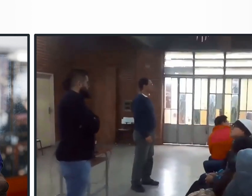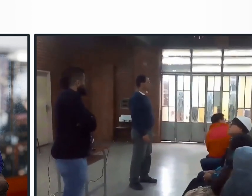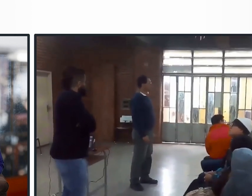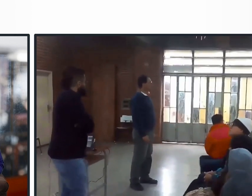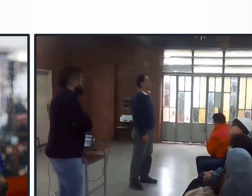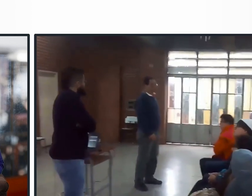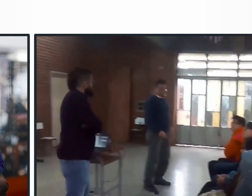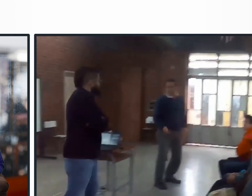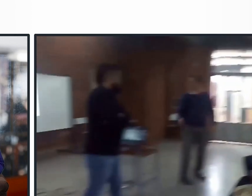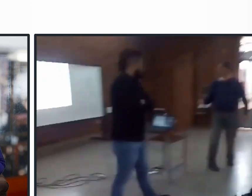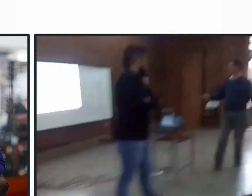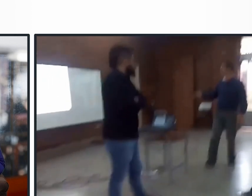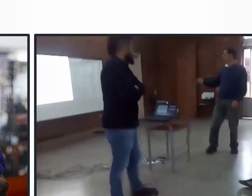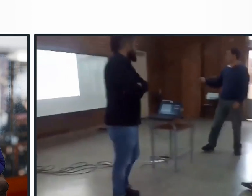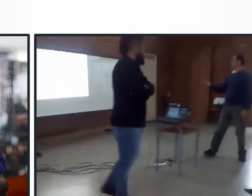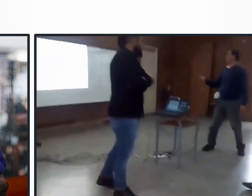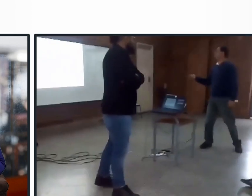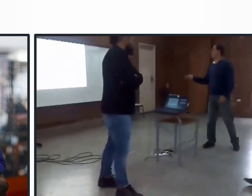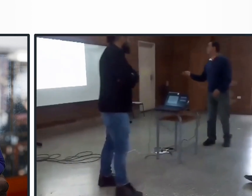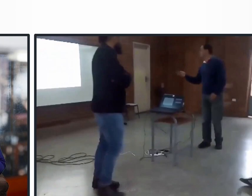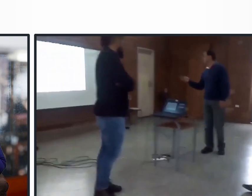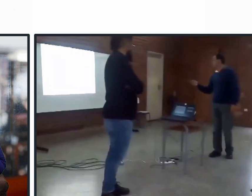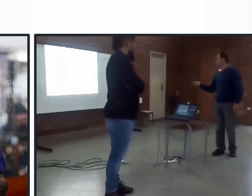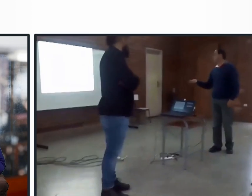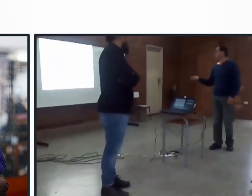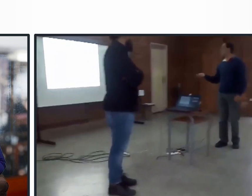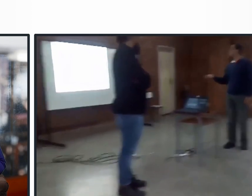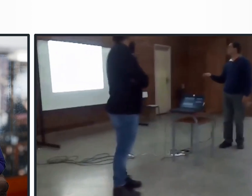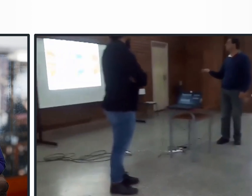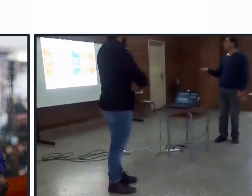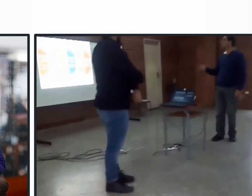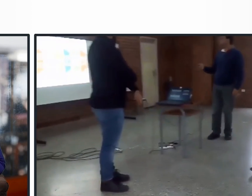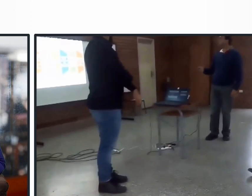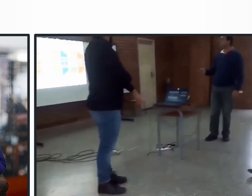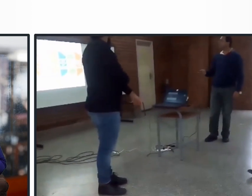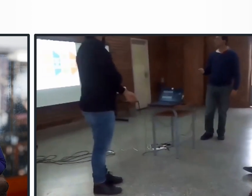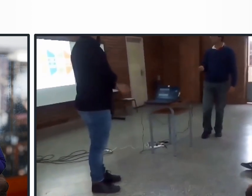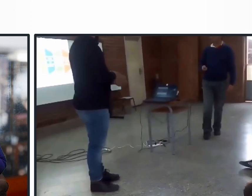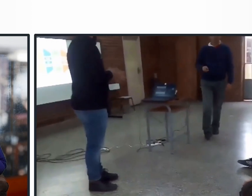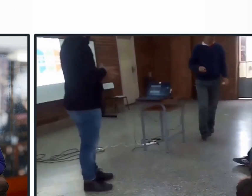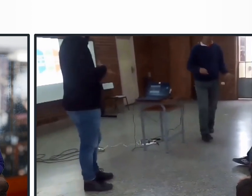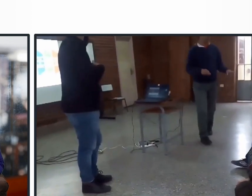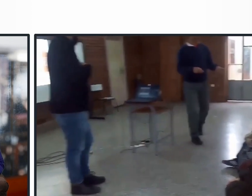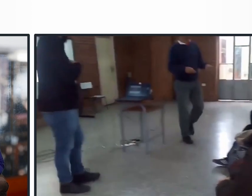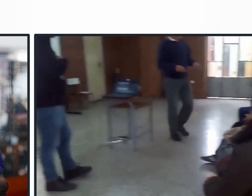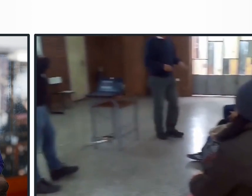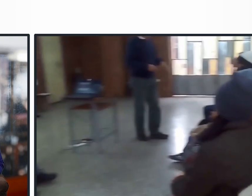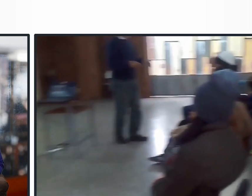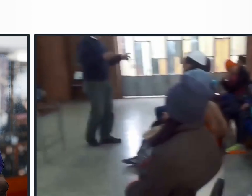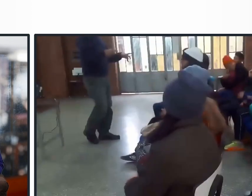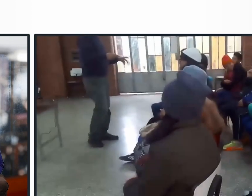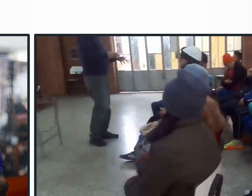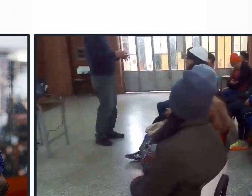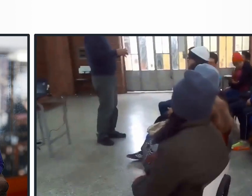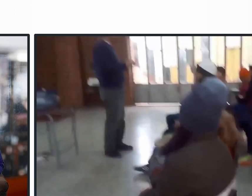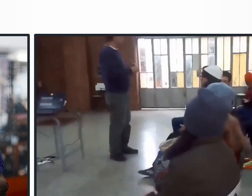del tiempo, en la institución va adquiriendo las señas a través del apoyo de la profe, de